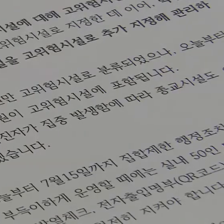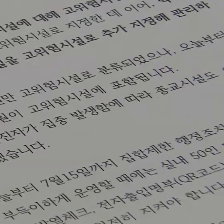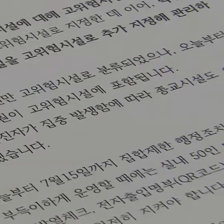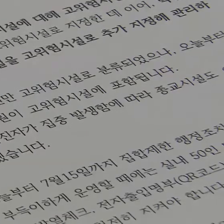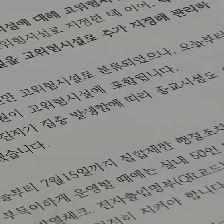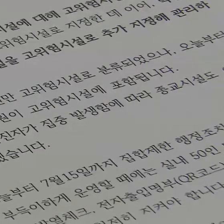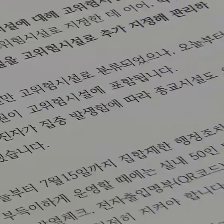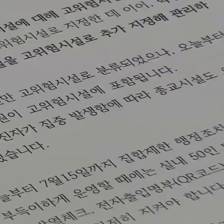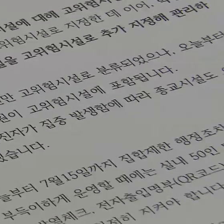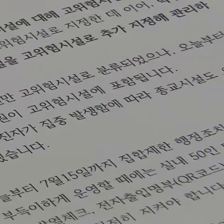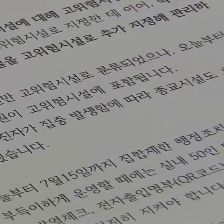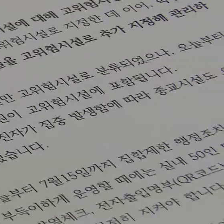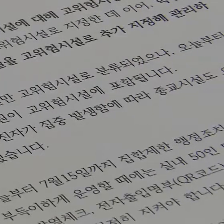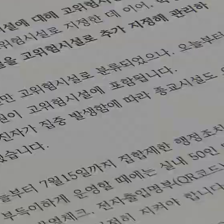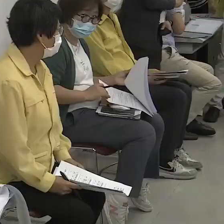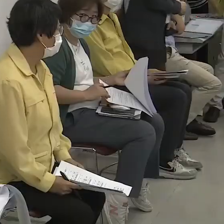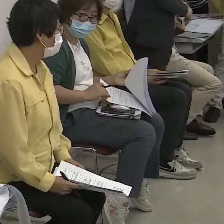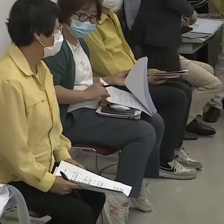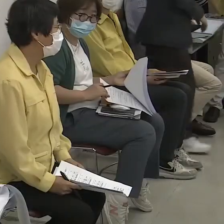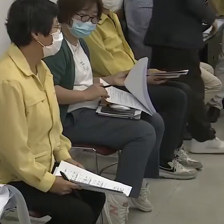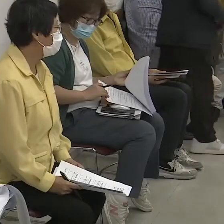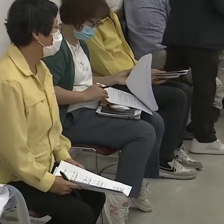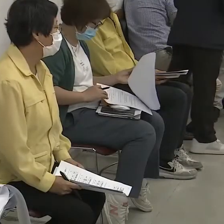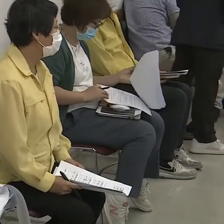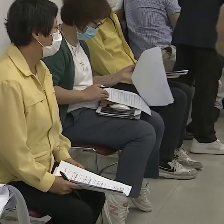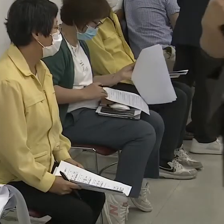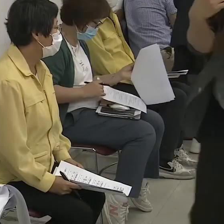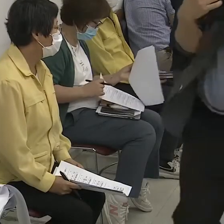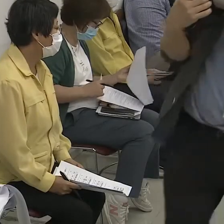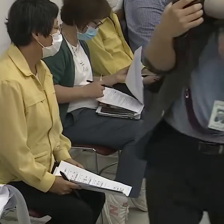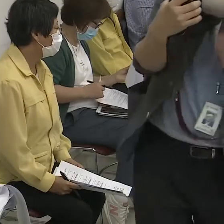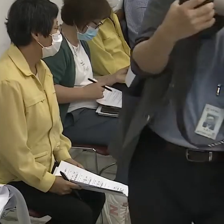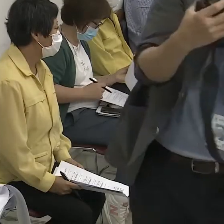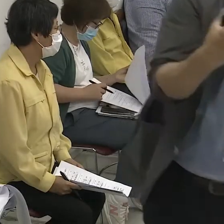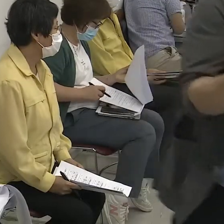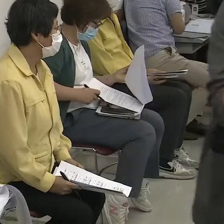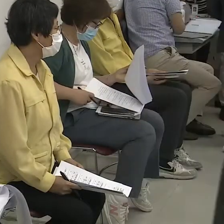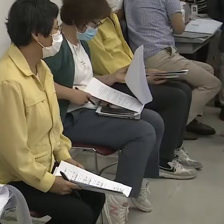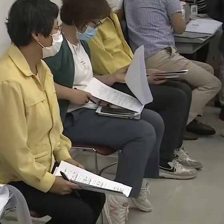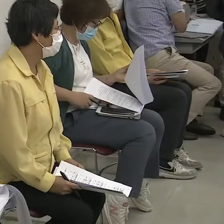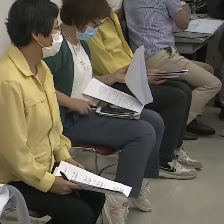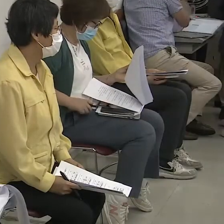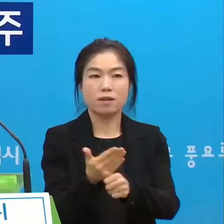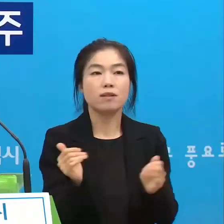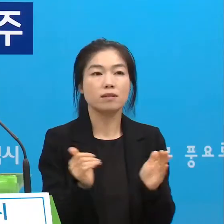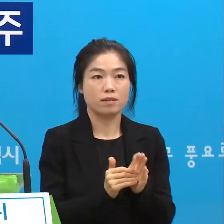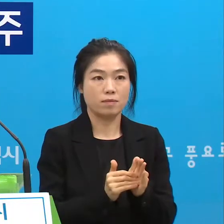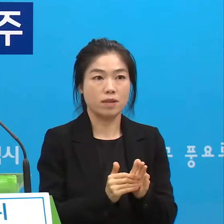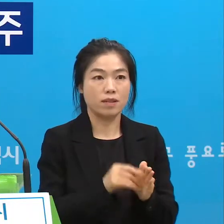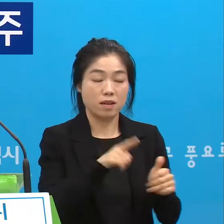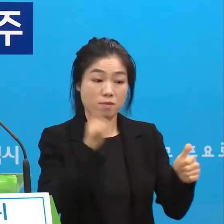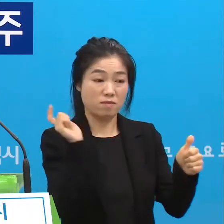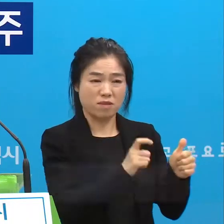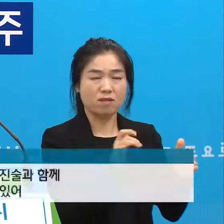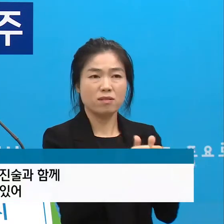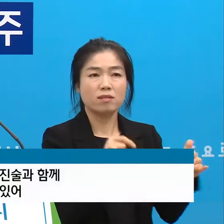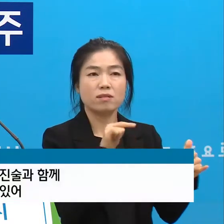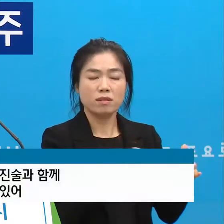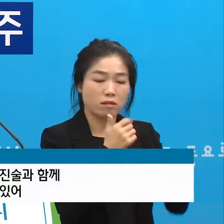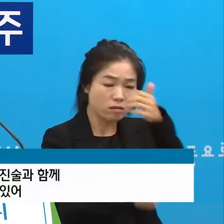거짓말을 하거나 동선을 숨긴 다른 확진자들에 대한 추가 사법 처리도 검토하고 있습니다. 이